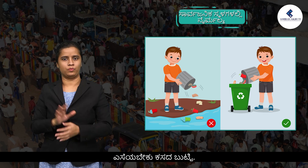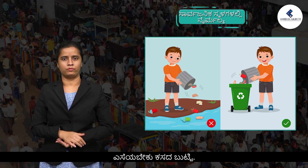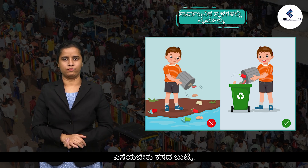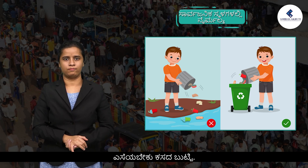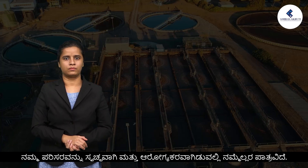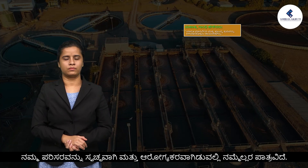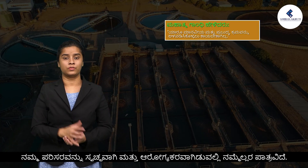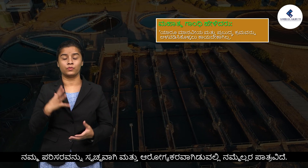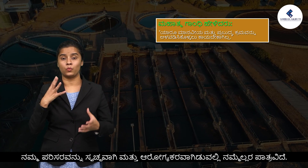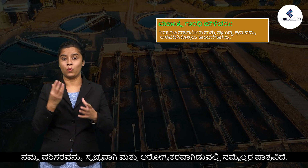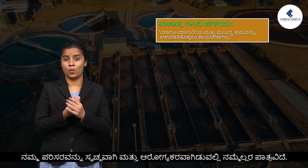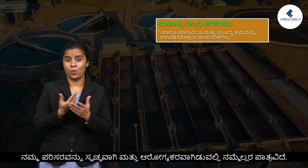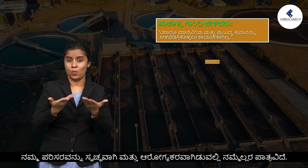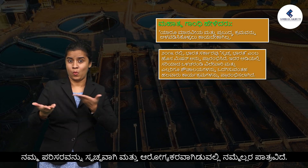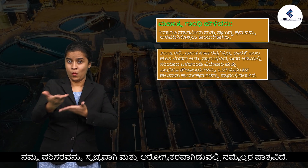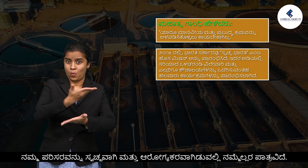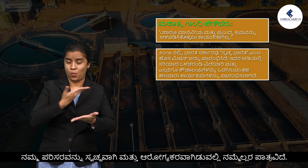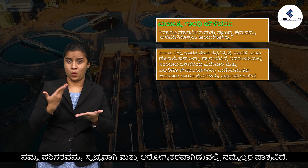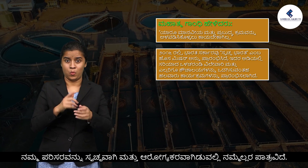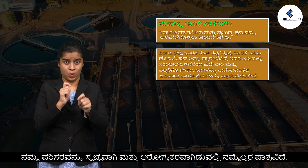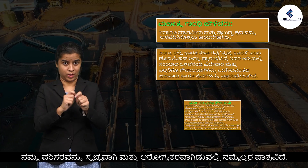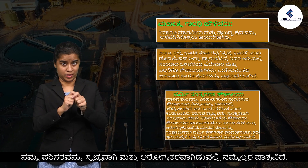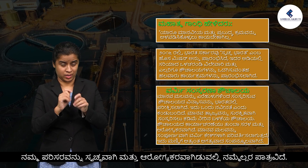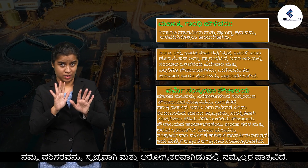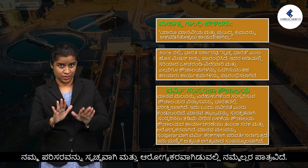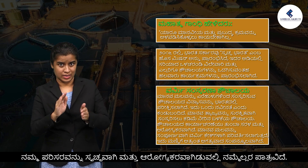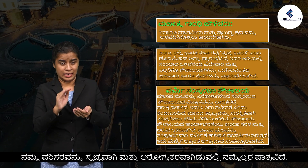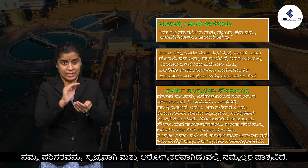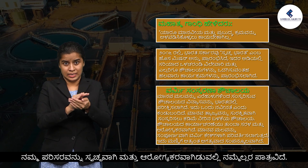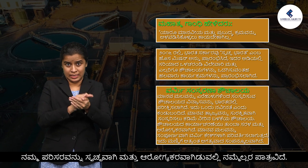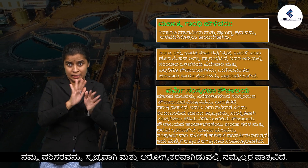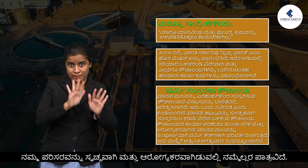ಬುಟ್ಟಿ ನಮ್ಮ ಪರಿಸರವನ್ನು ಸ್ವಚ್ಛವಾಗಿ ಮತ್ತು